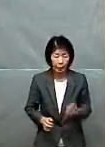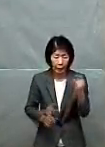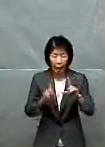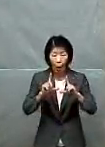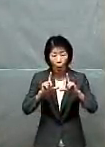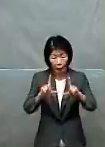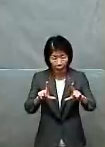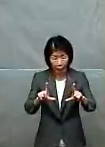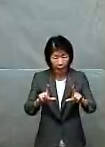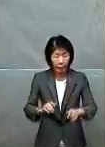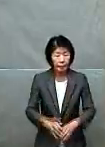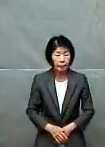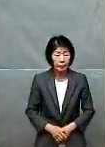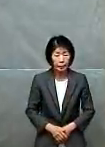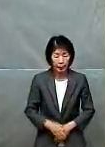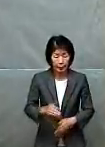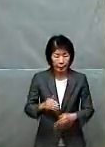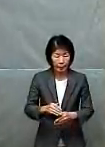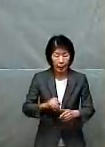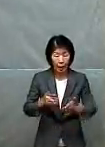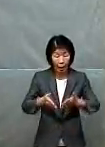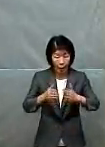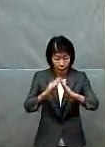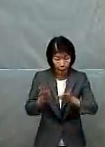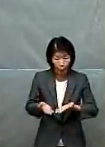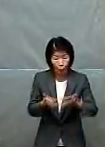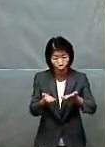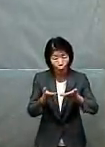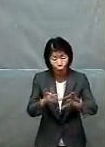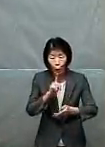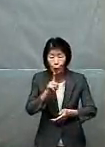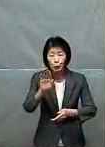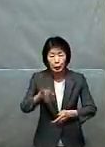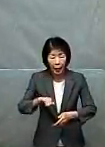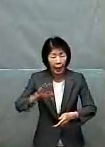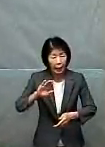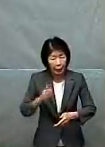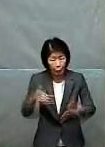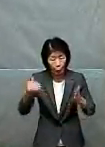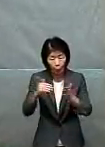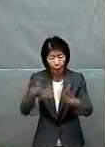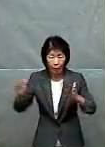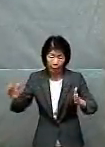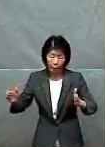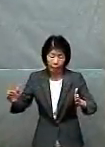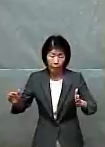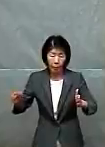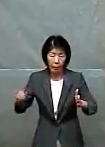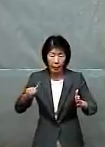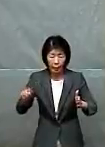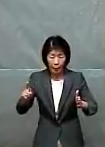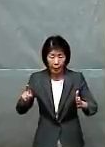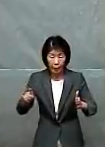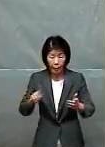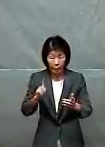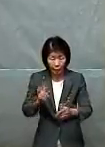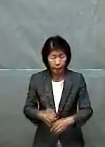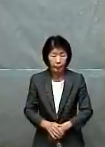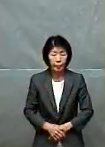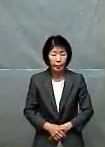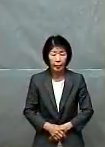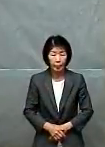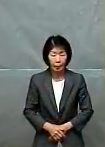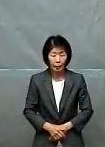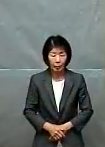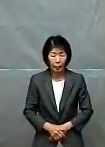提供申し出たですけれども、これまで、その申し出に対してです